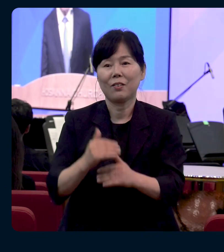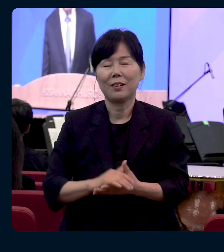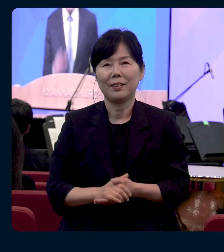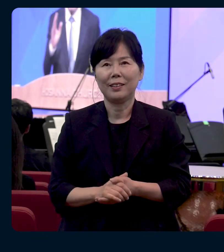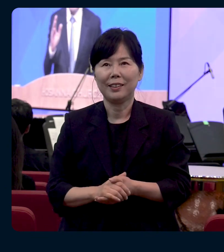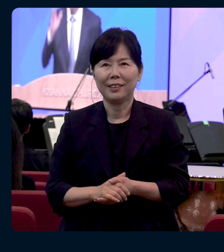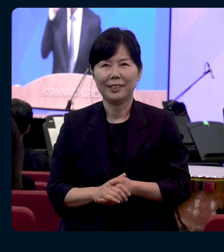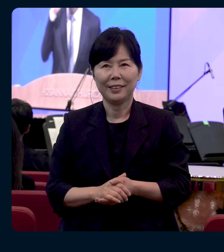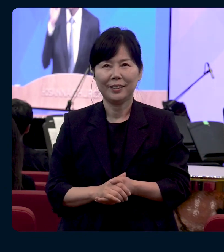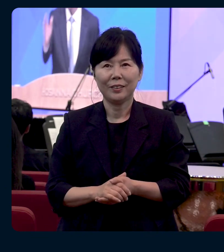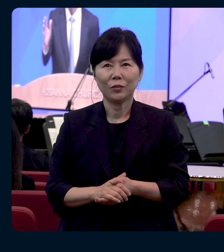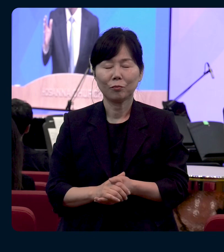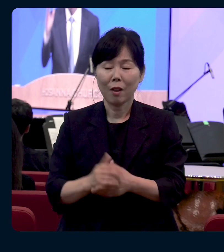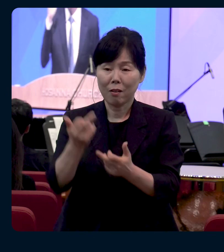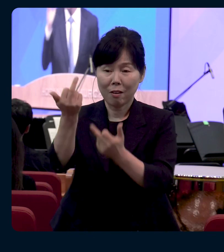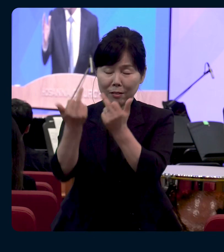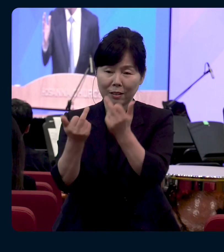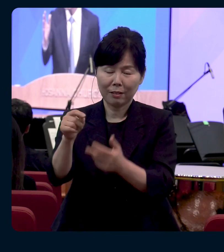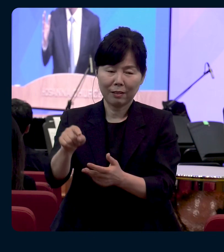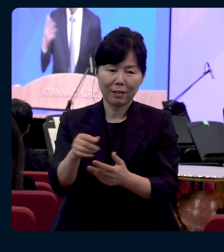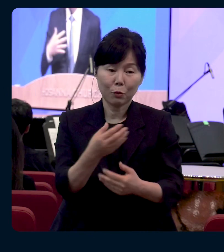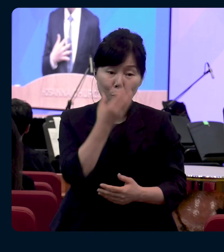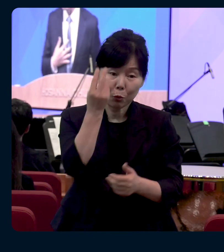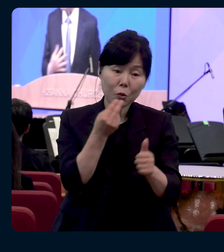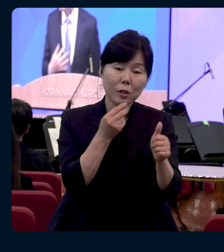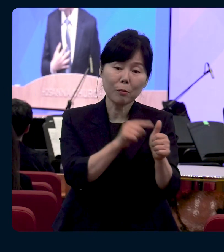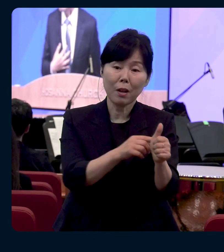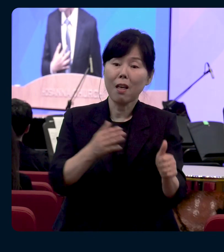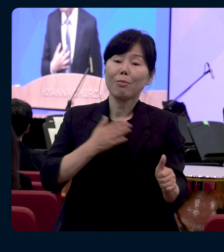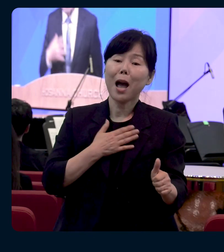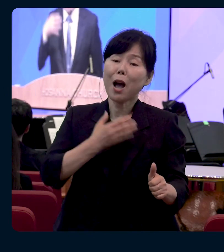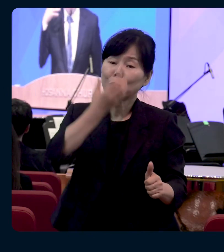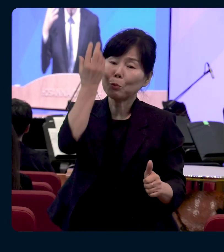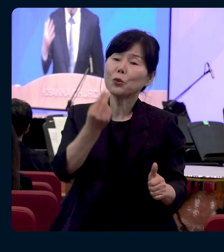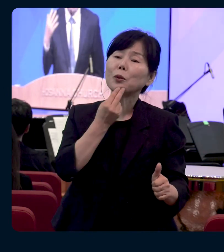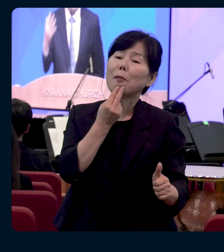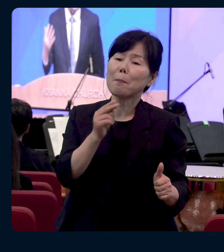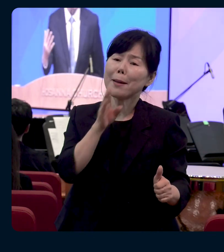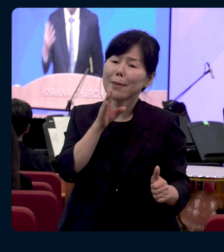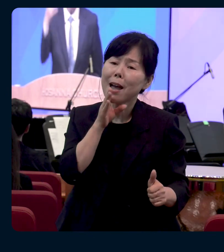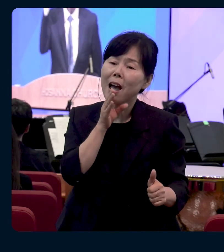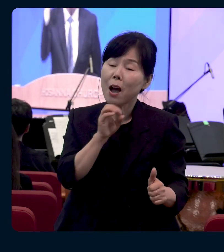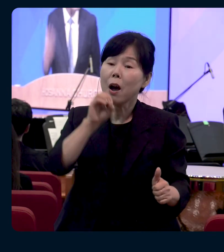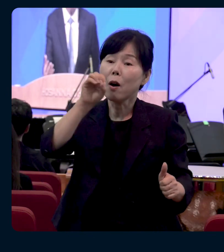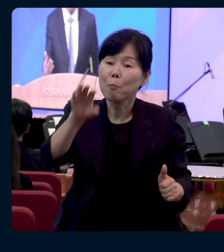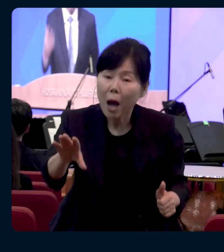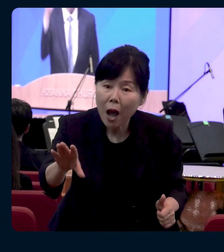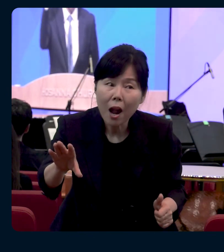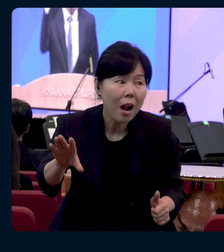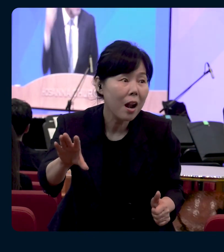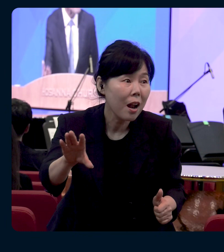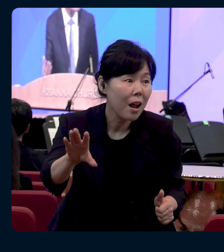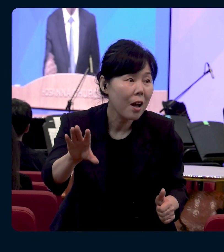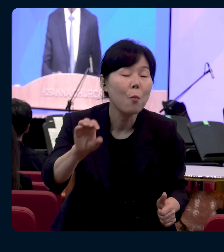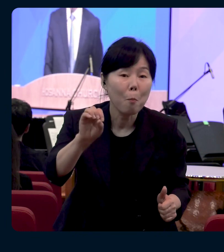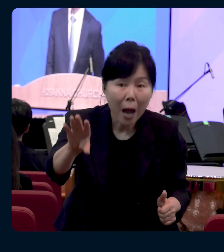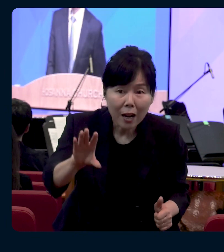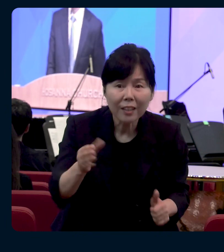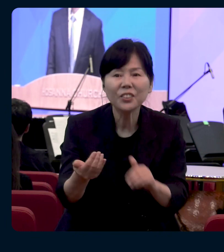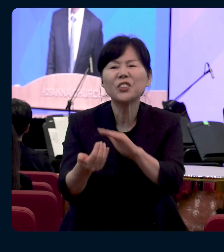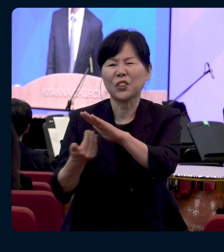즉 그렇게 형제들에게 요셉이 나가서 내가 요셉이다 라고 밝히는 그 순간